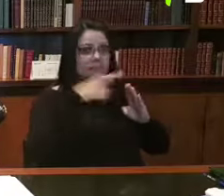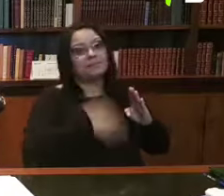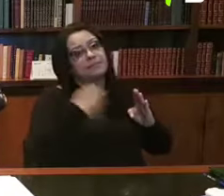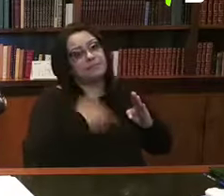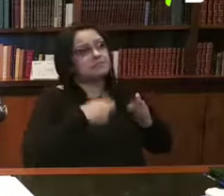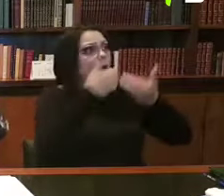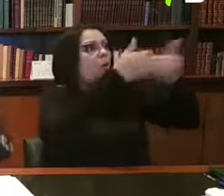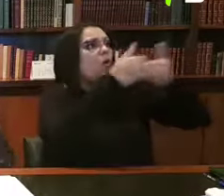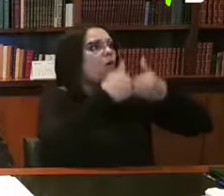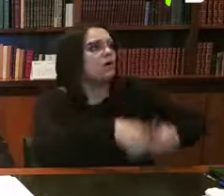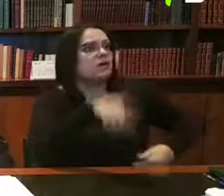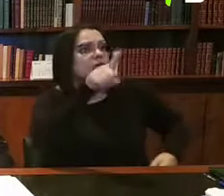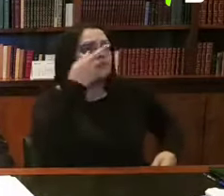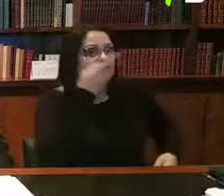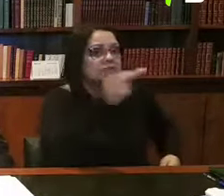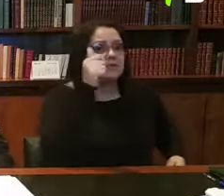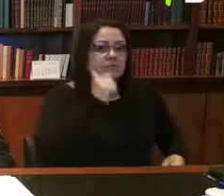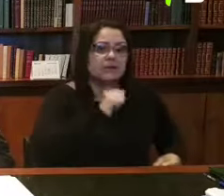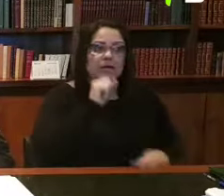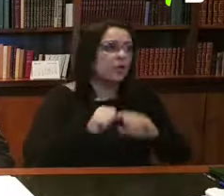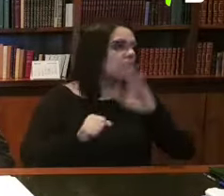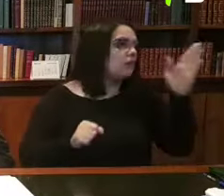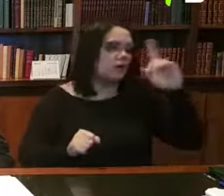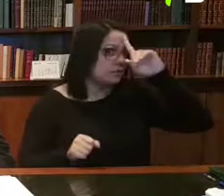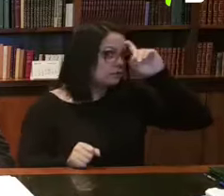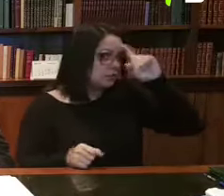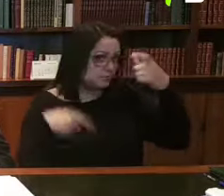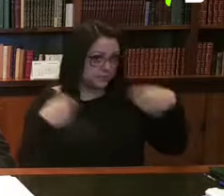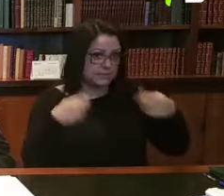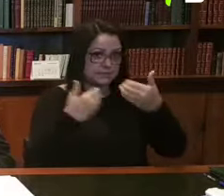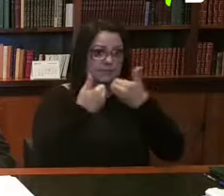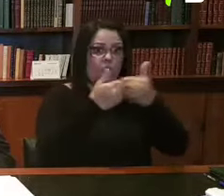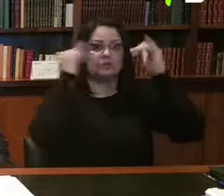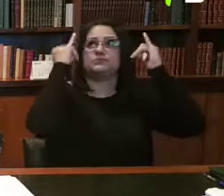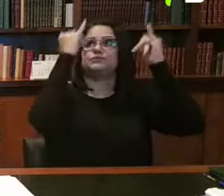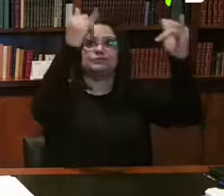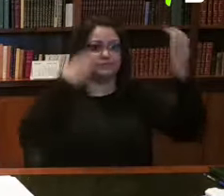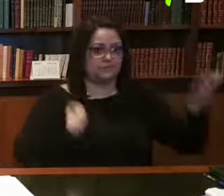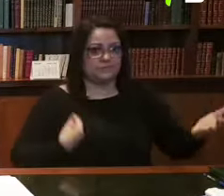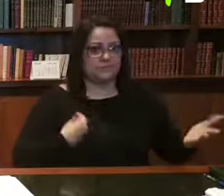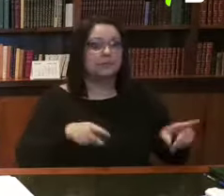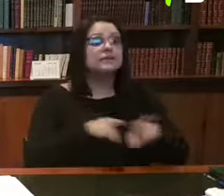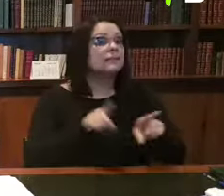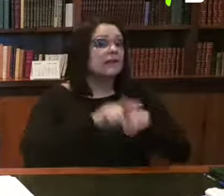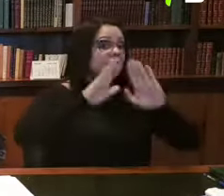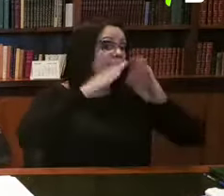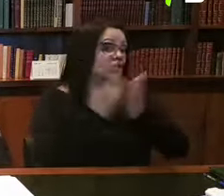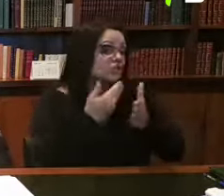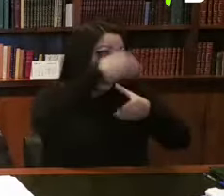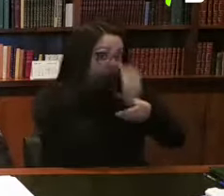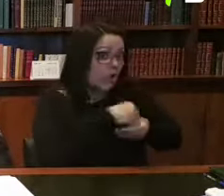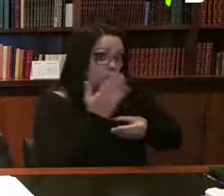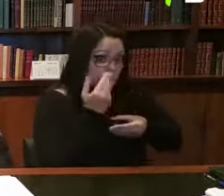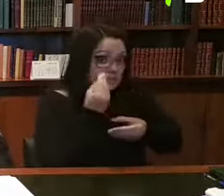repente alguém precisa pegar um ônibus desse tamanho ou ir para o hospital qualquer coisa você precisa ter o transporte urbano da minha forma merenda escolar que